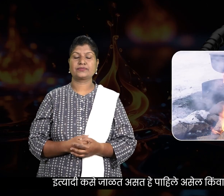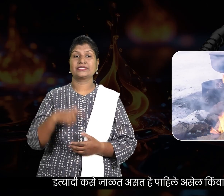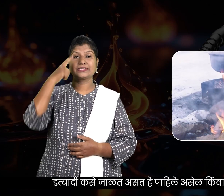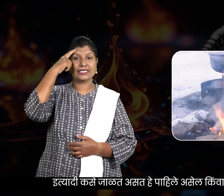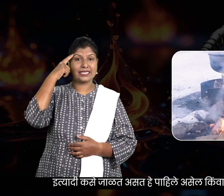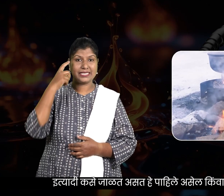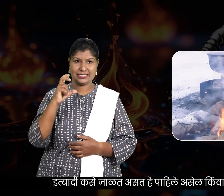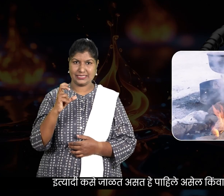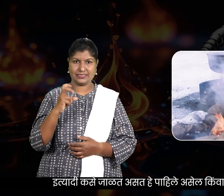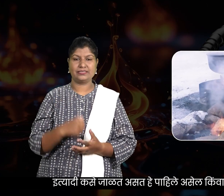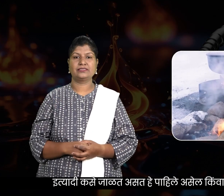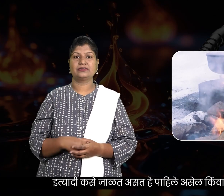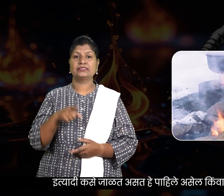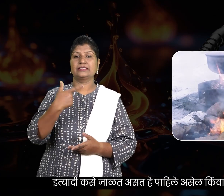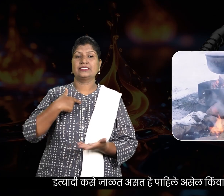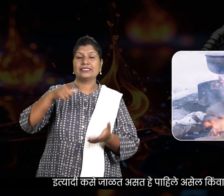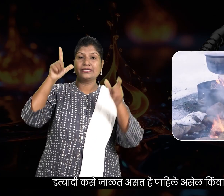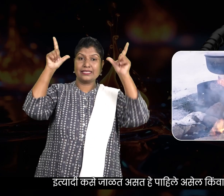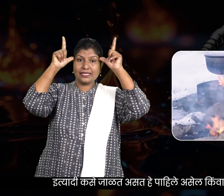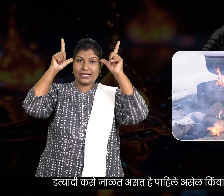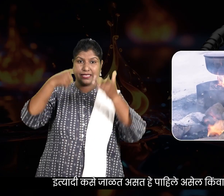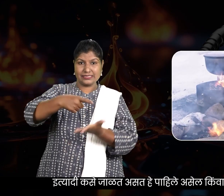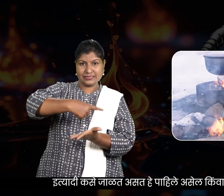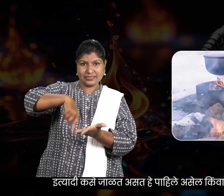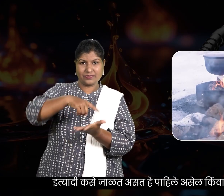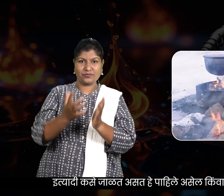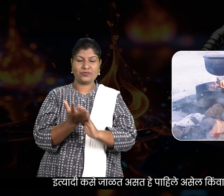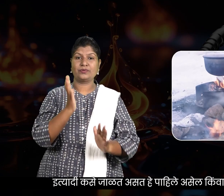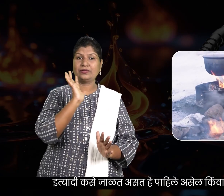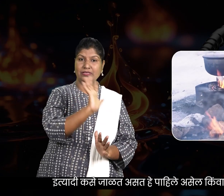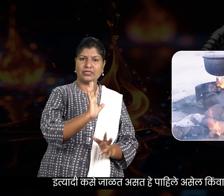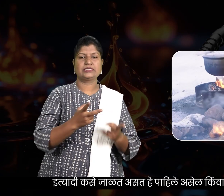इत्यादी कसे जाळतात हे पाहिले असेल किंवा ऐकले असेल.